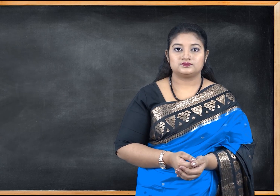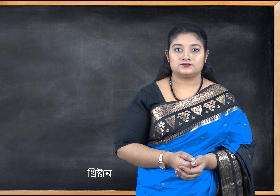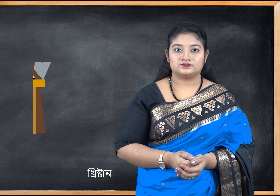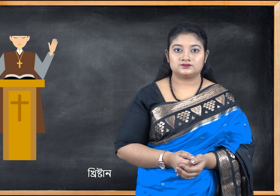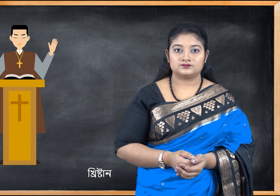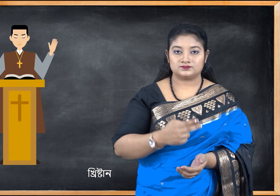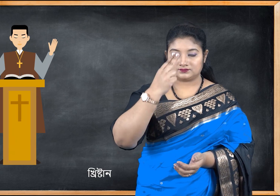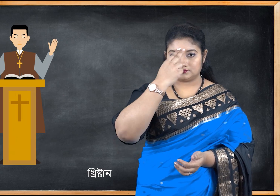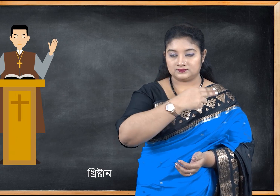খ্রিস্টান,